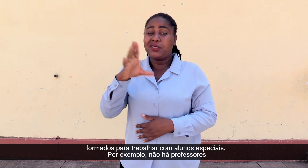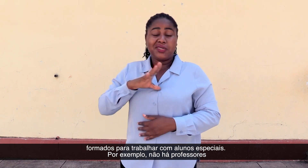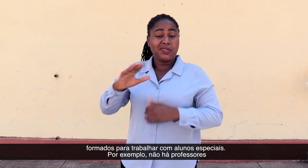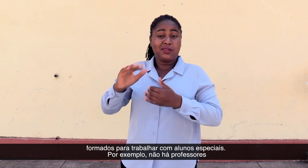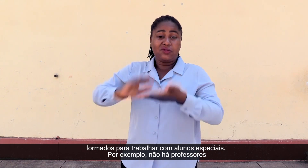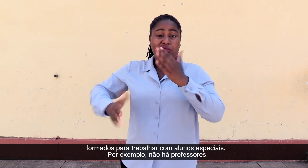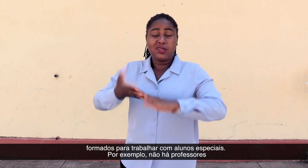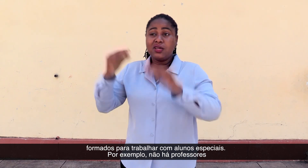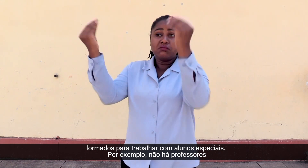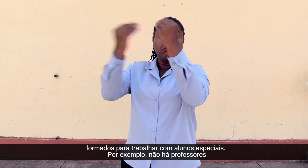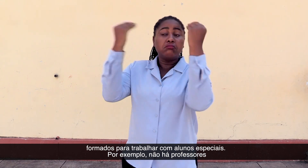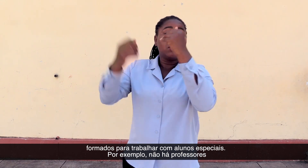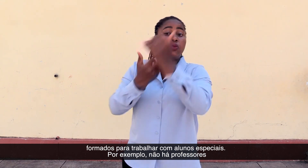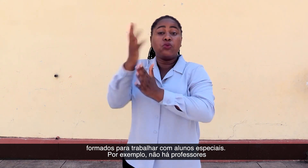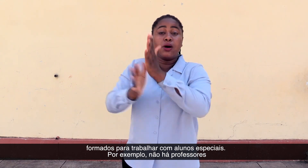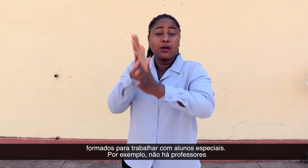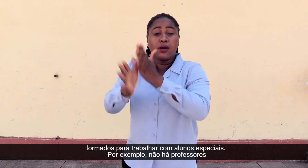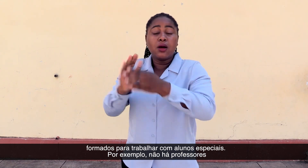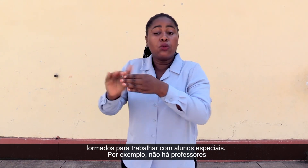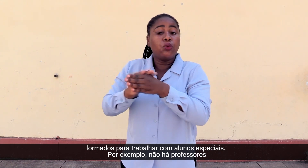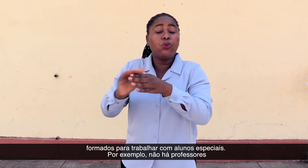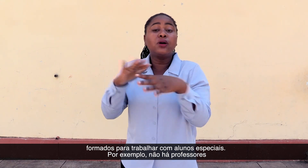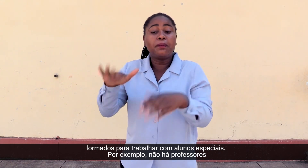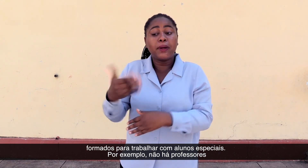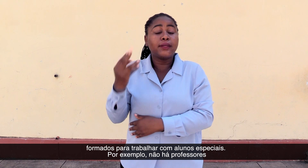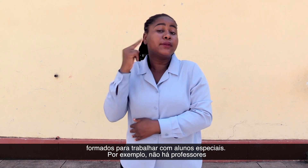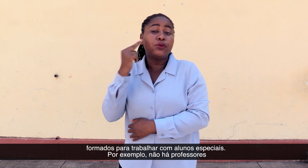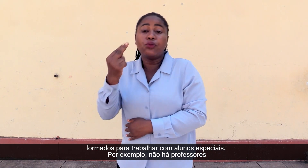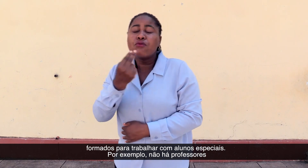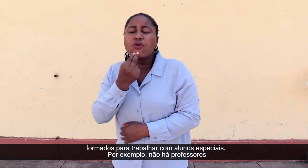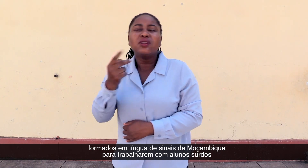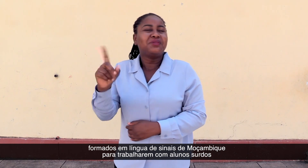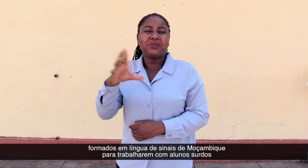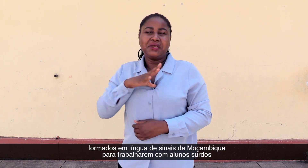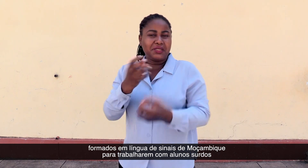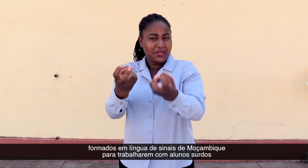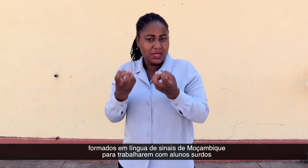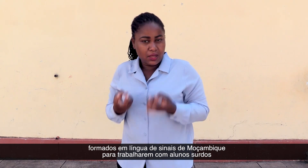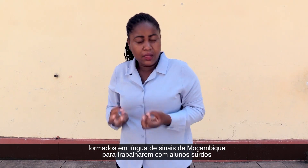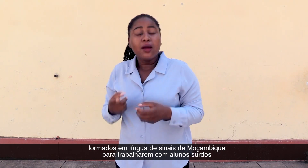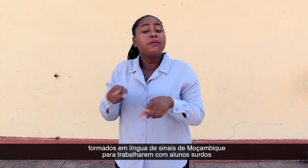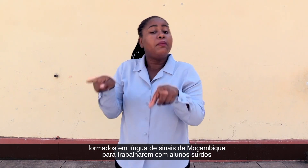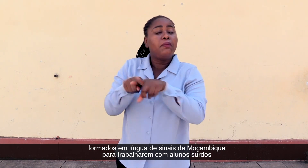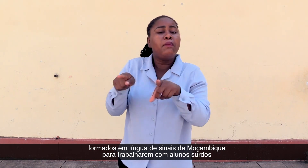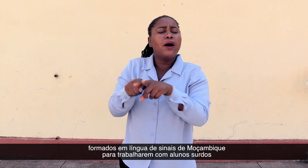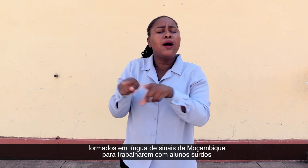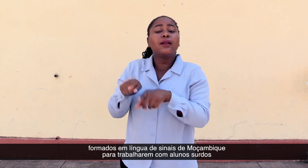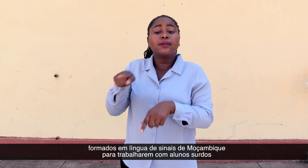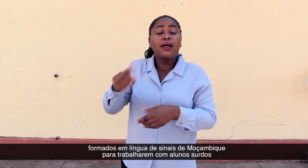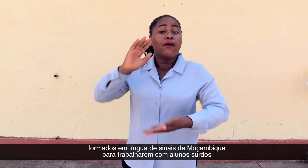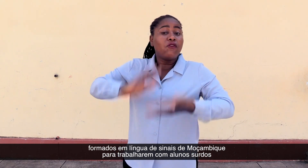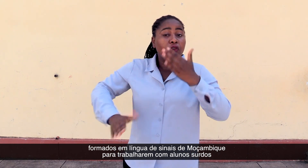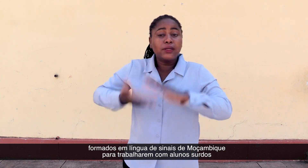para trabalhar com alunos especiais. Por exemplo, não há professores formados em língua de sinais de Moçambique